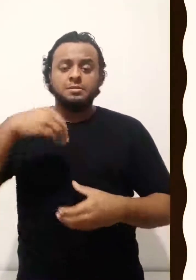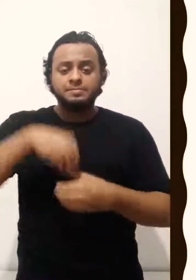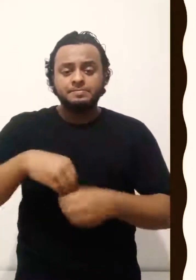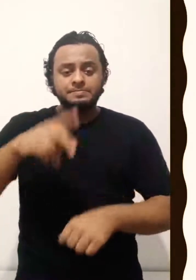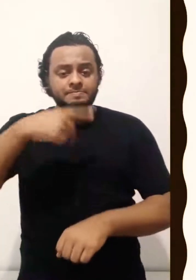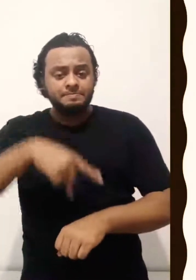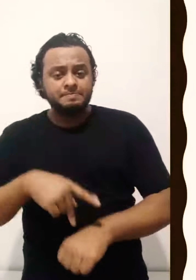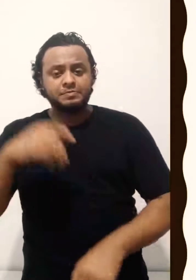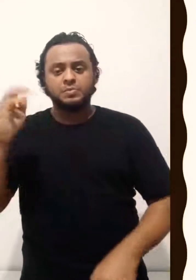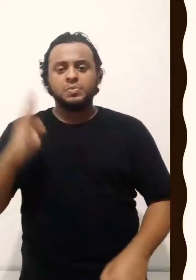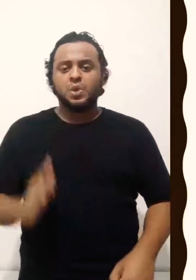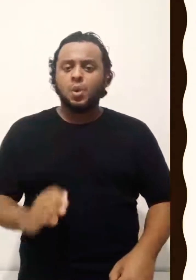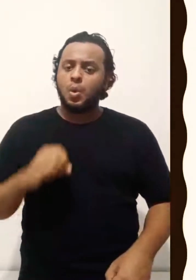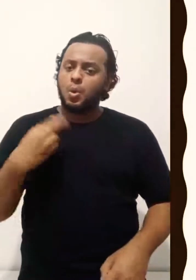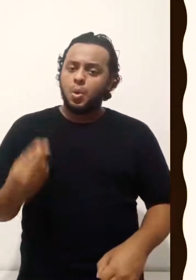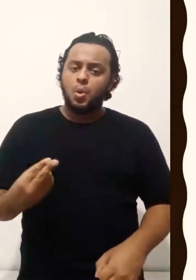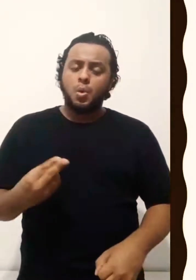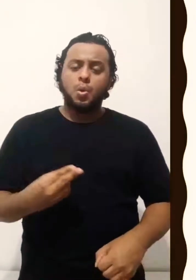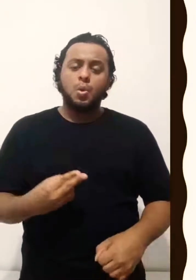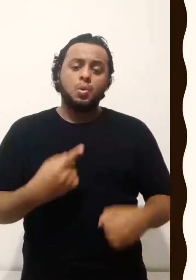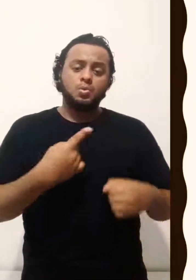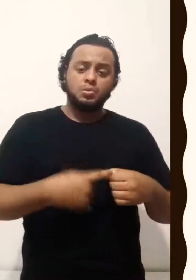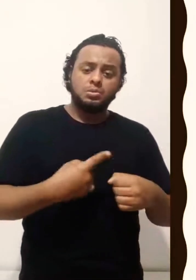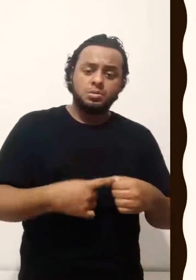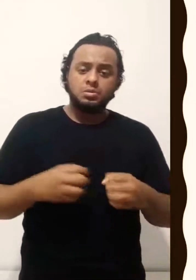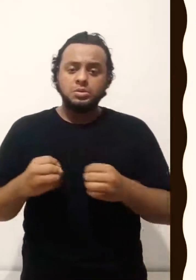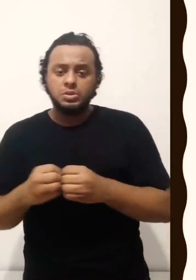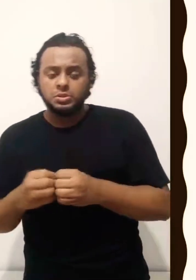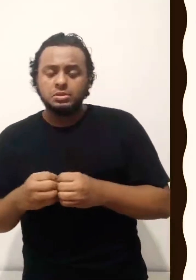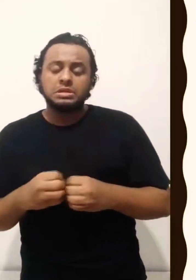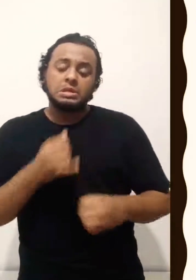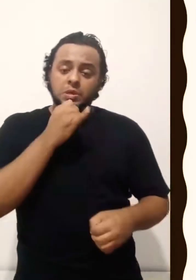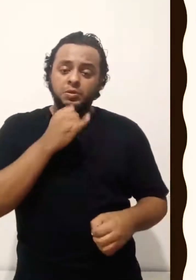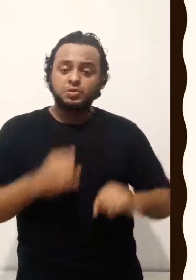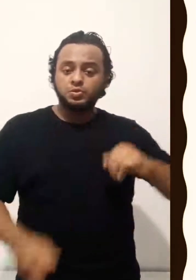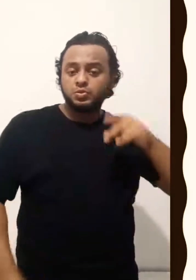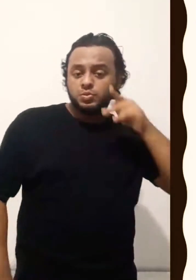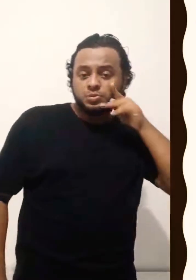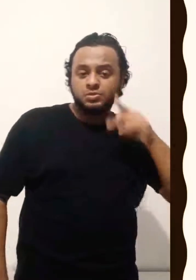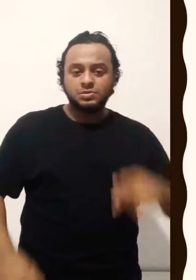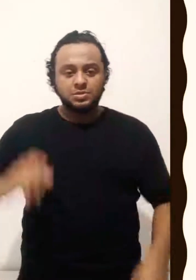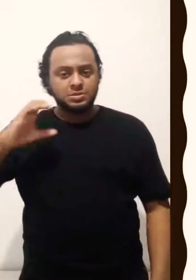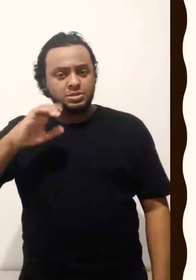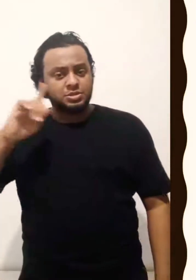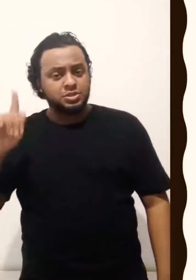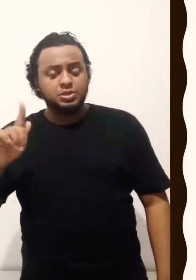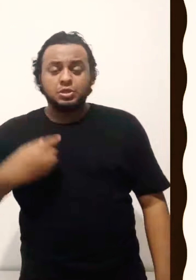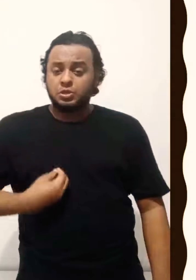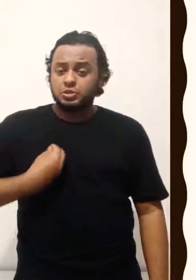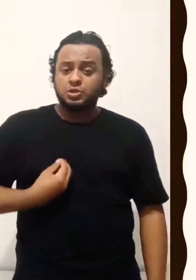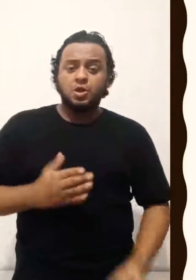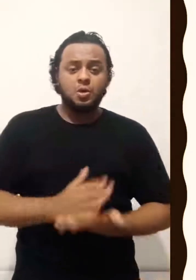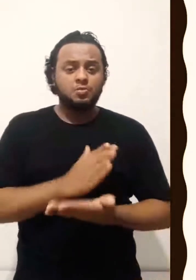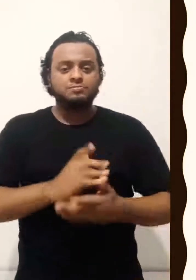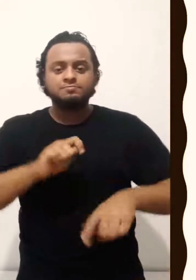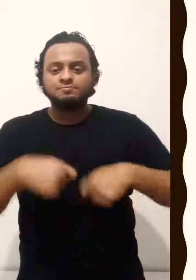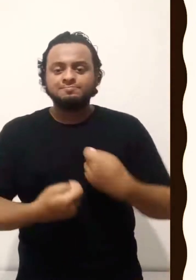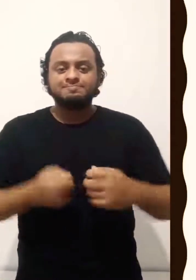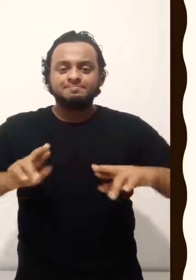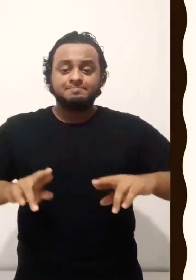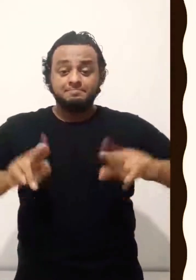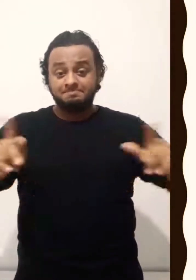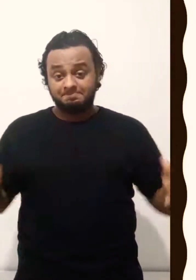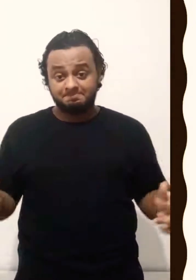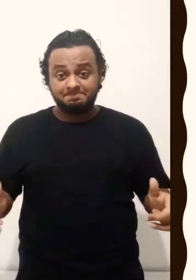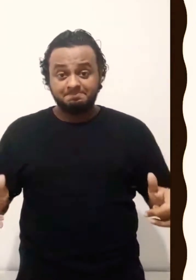ocorrem dentro do nosso país, ou até de cidades próximas, como aqui em João Pessoa e em Campina Grande. Existem sinais